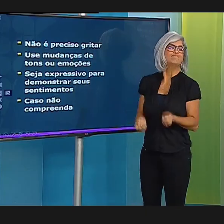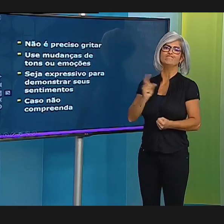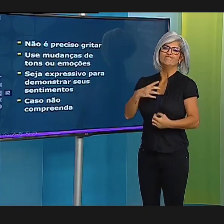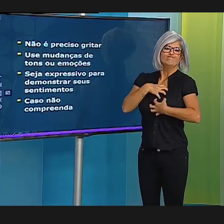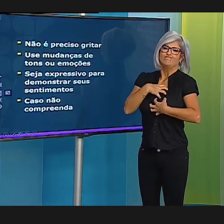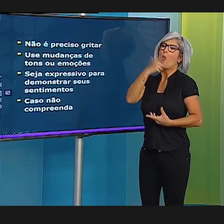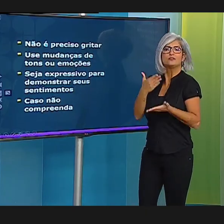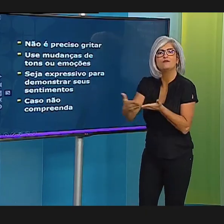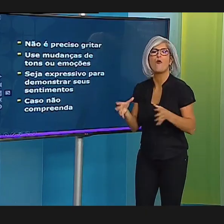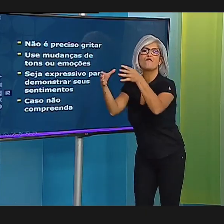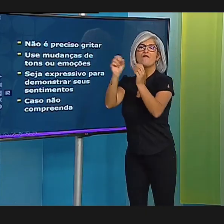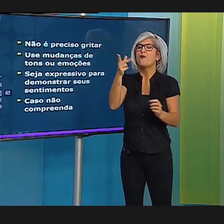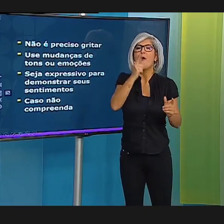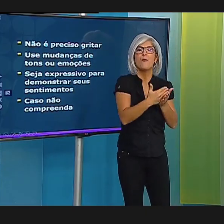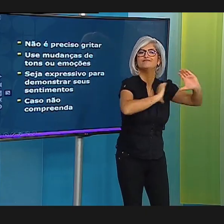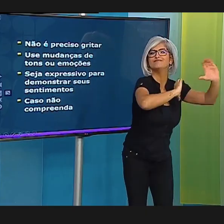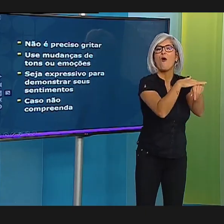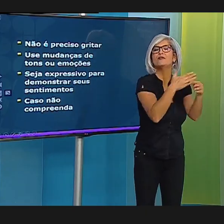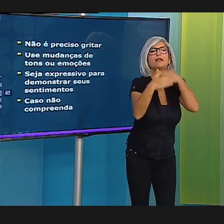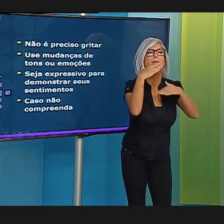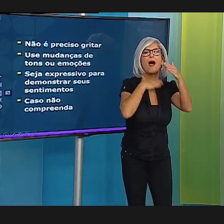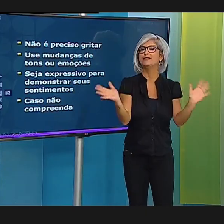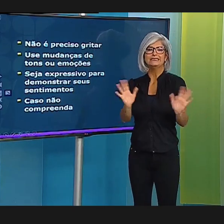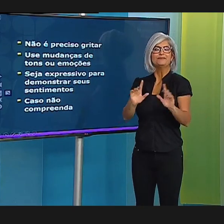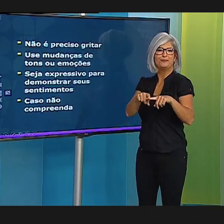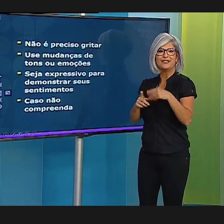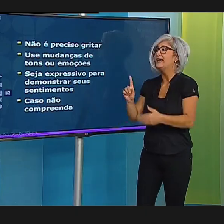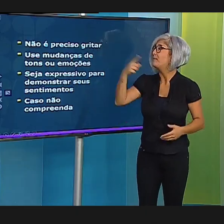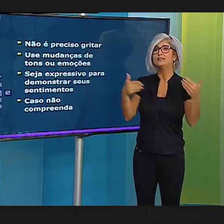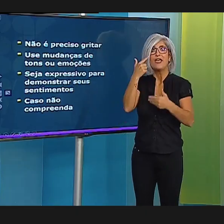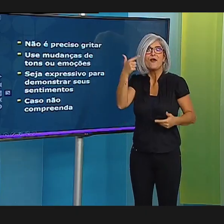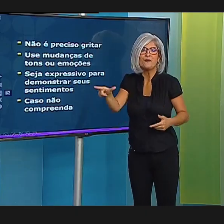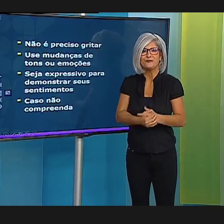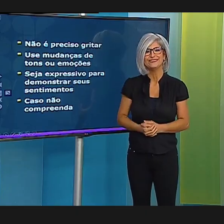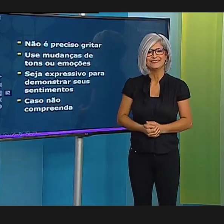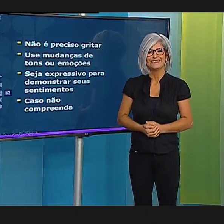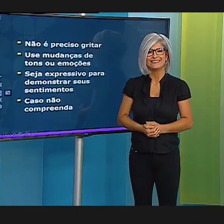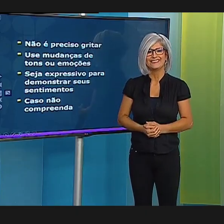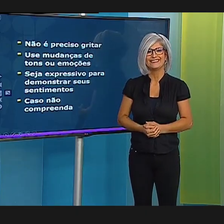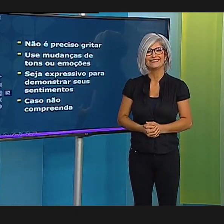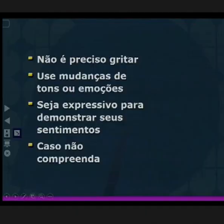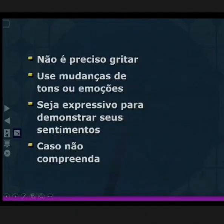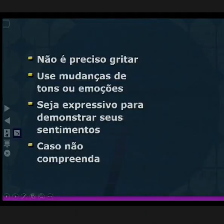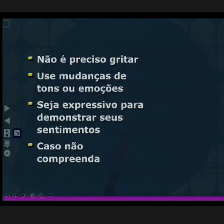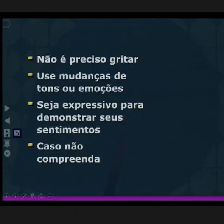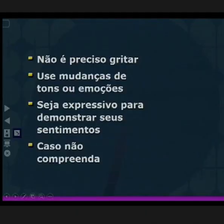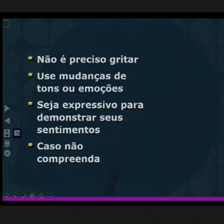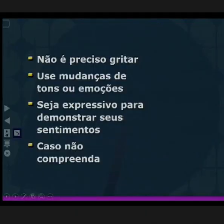são impacientes, e os surdos acabam percebendo isso e por isso não continuam, não se mantêm naquele determinado local para evoluir então numa comunicação. No próximo slide, por favor. Caso não